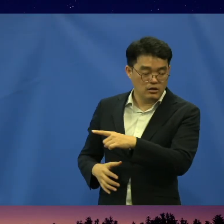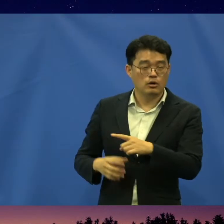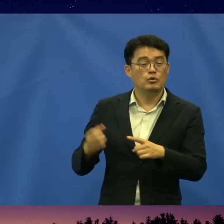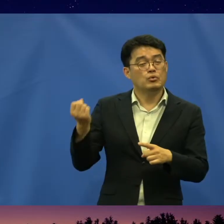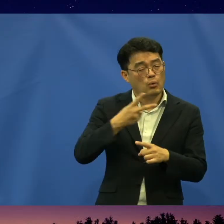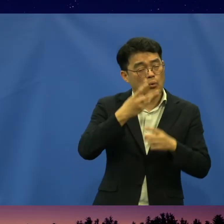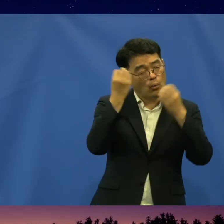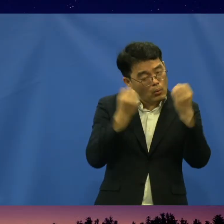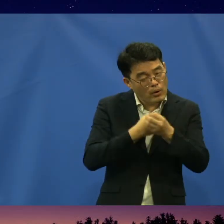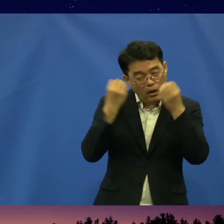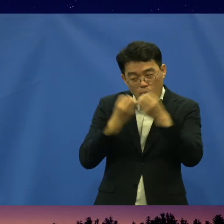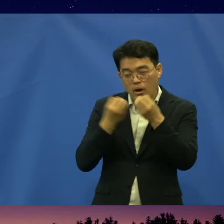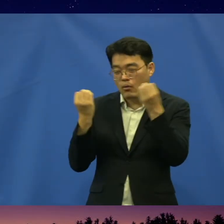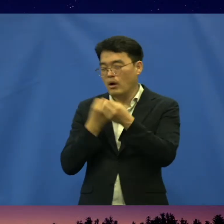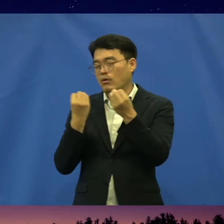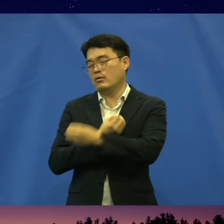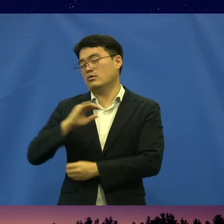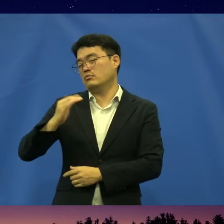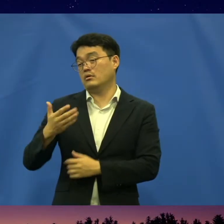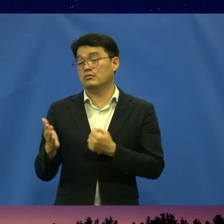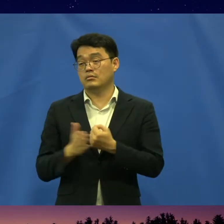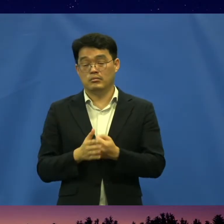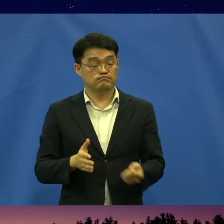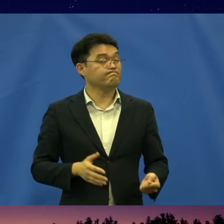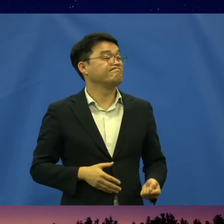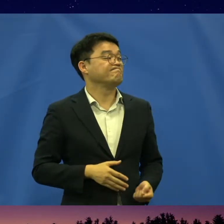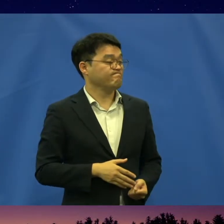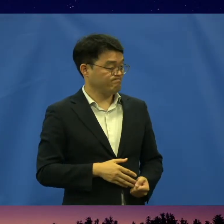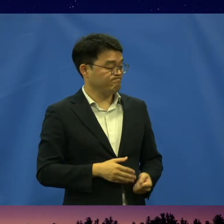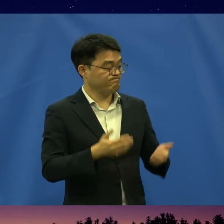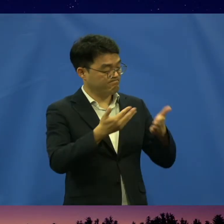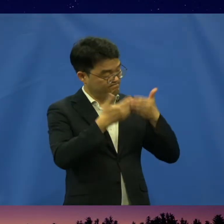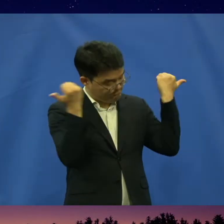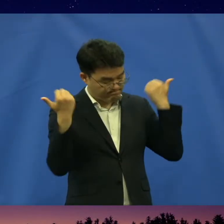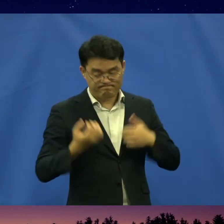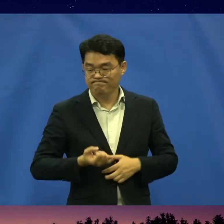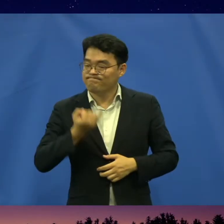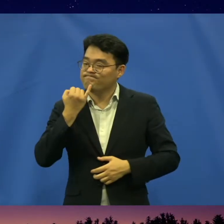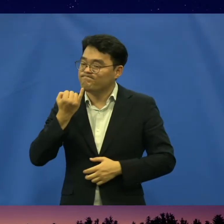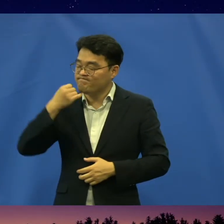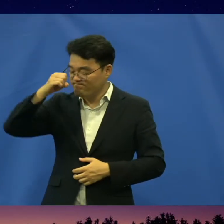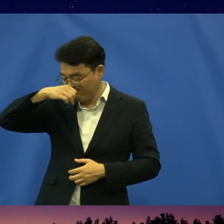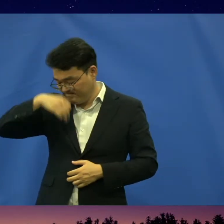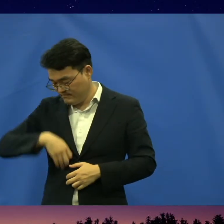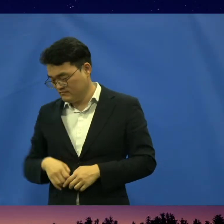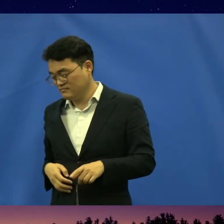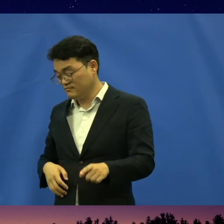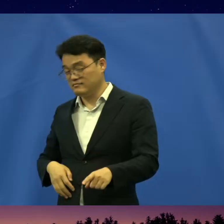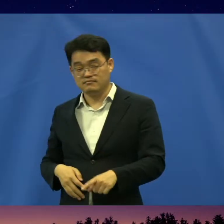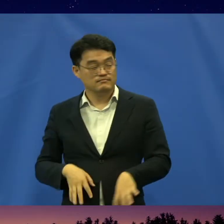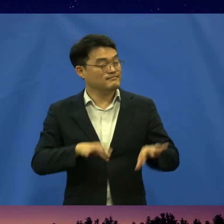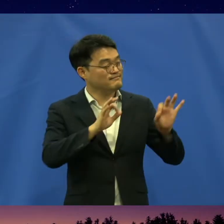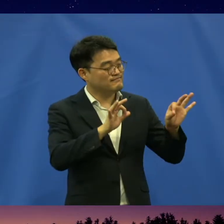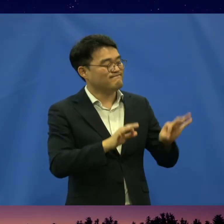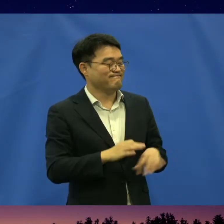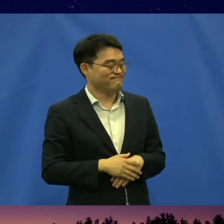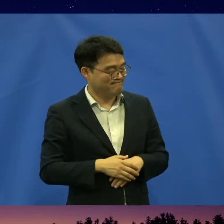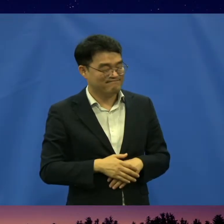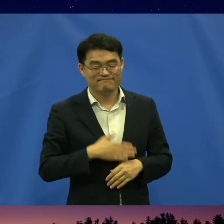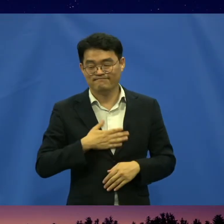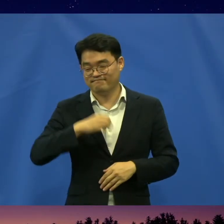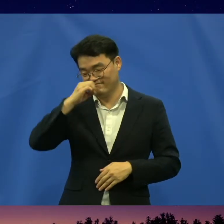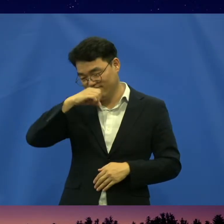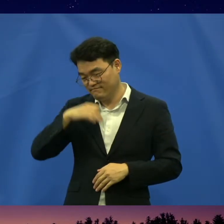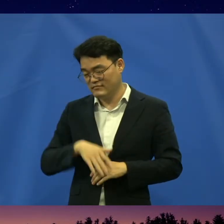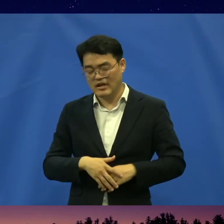대충 넘어가는 대범함을 보여야 돼요. 자신에 대한 잘못된 소문이나 비난에 대해서 너무 예민하게 반응하는 것은 건강한 모습이 아니에요.